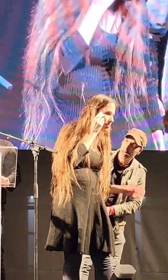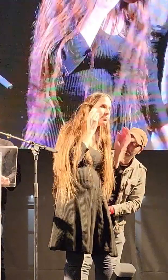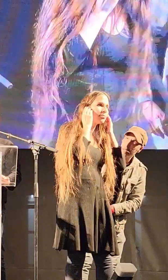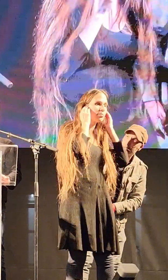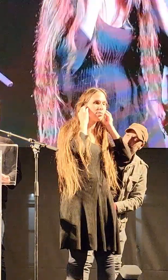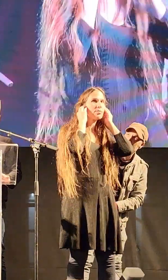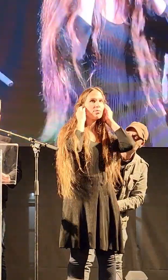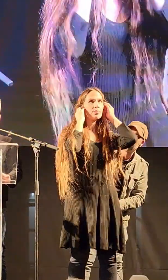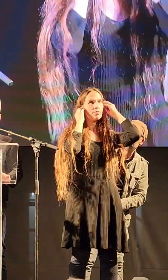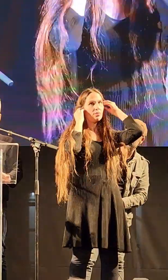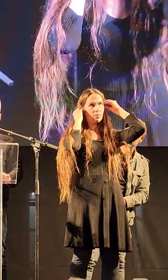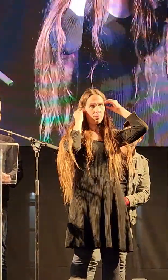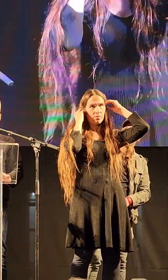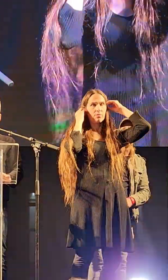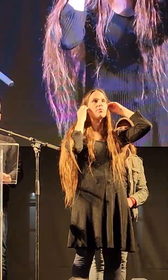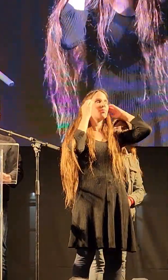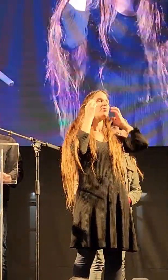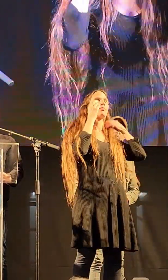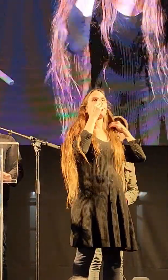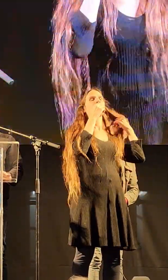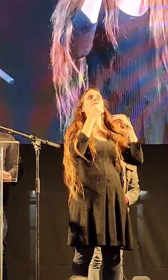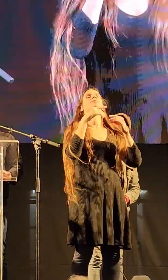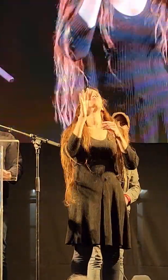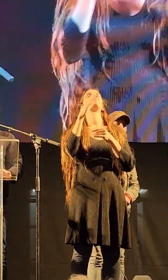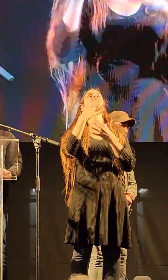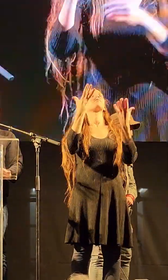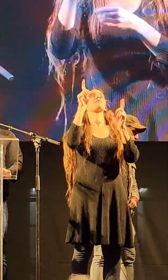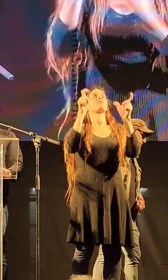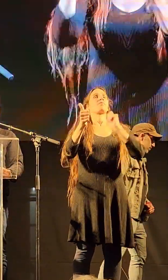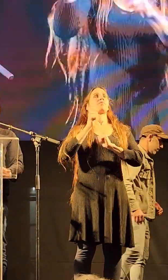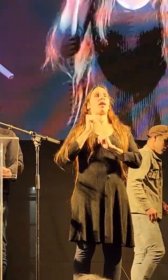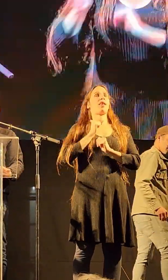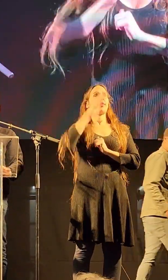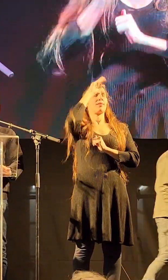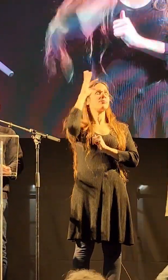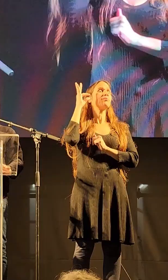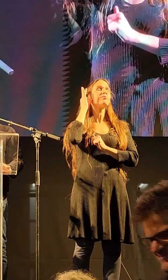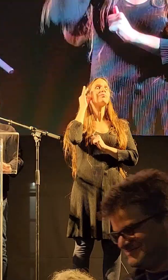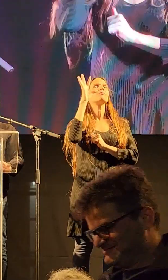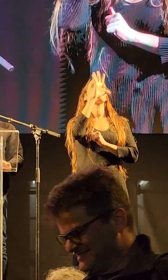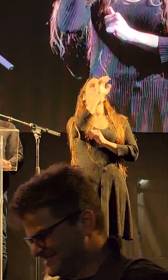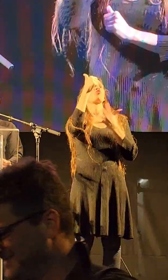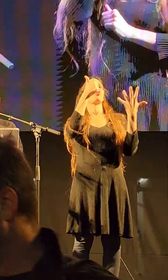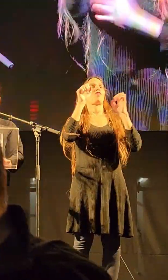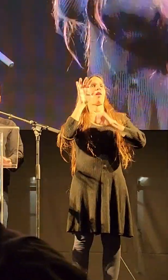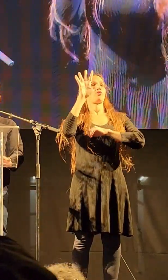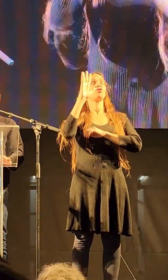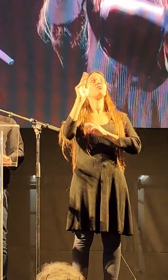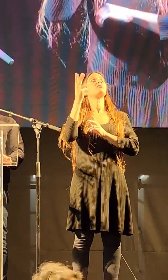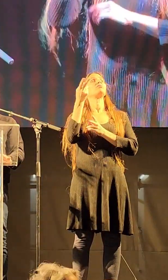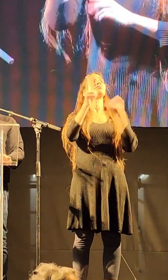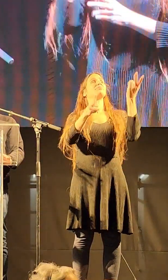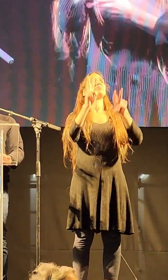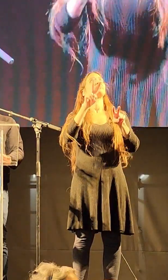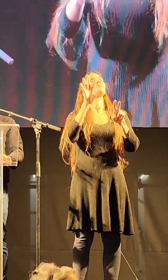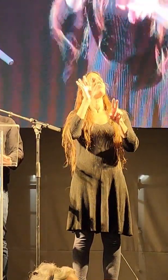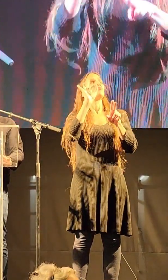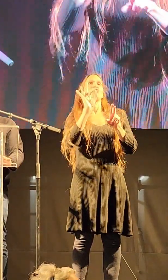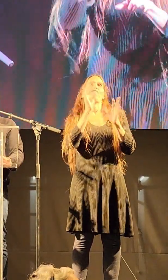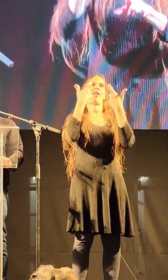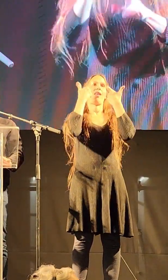חיילים וחיילות, גיבורים וגיבורות, נהרגו בעת מילוי תפקידם כדי להגן על